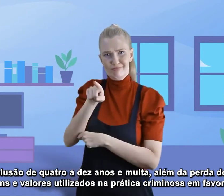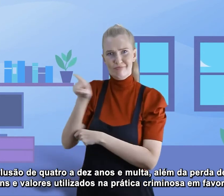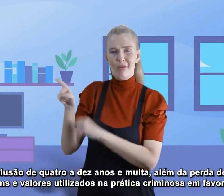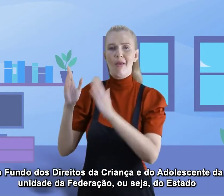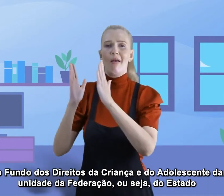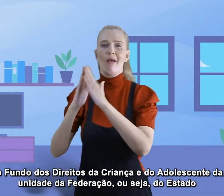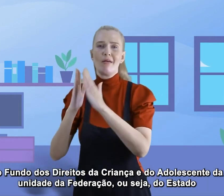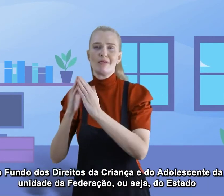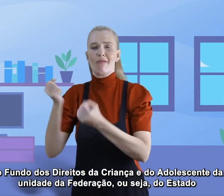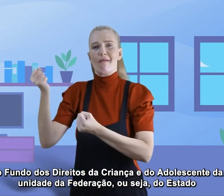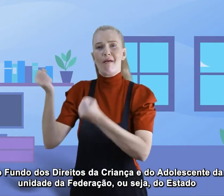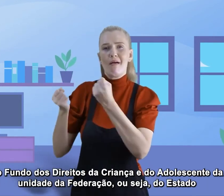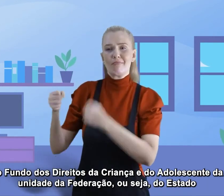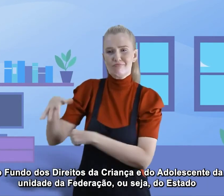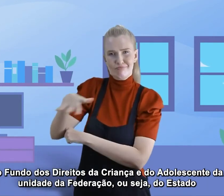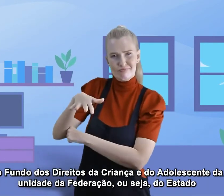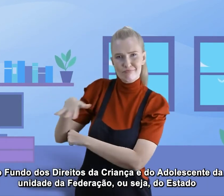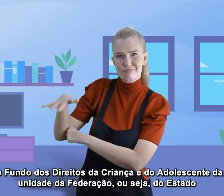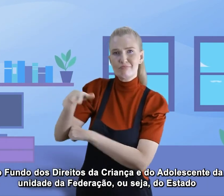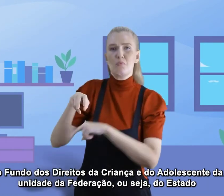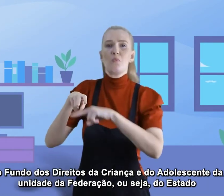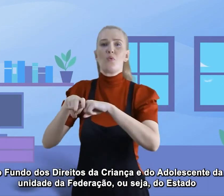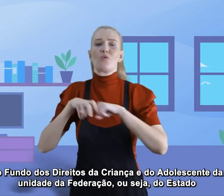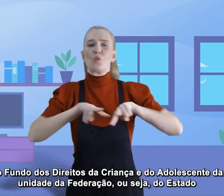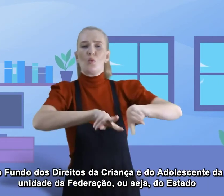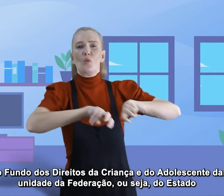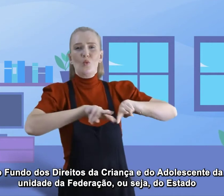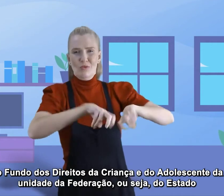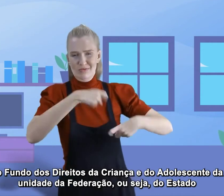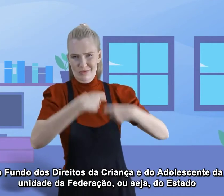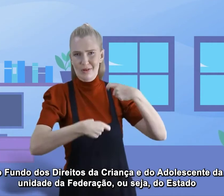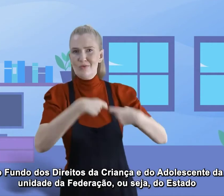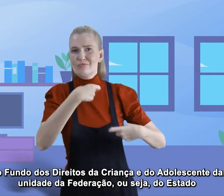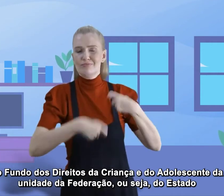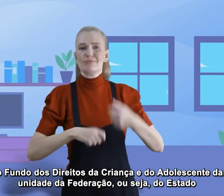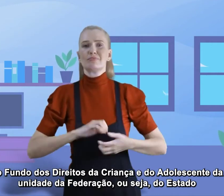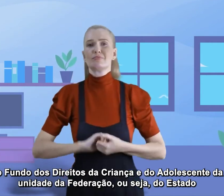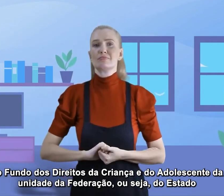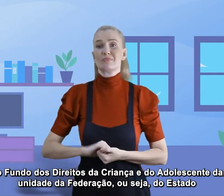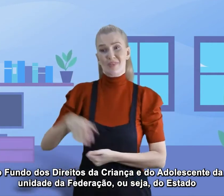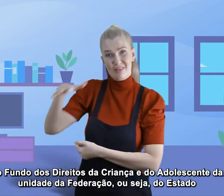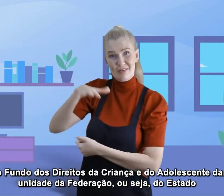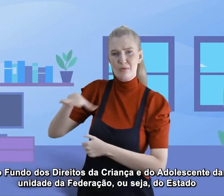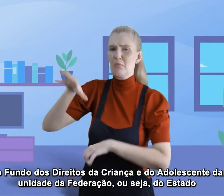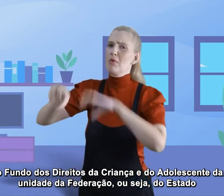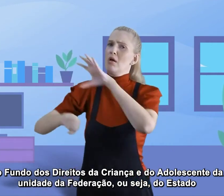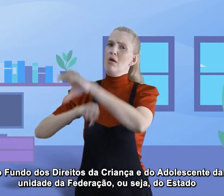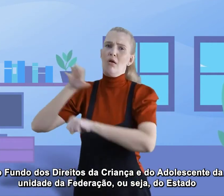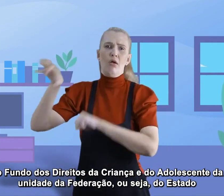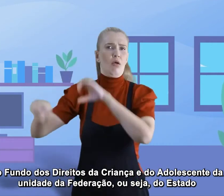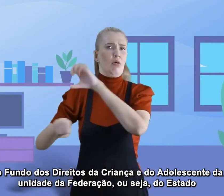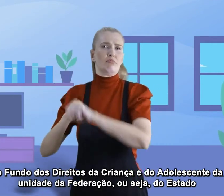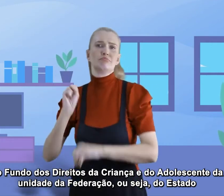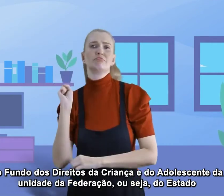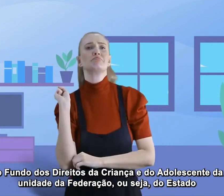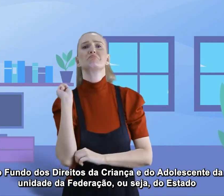do Fundo dos Direitos da Criança e do Adolescente, da Unidade da Federação, ou seja, o Estado ou o